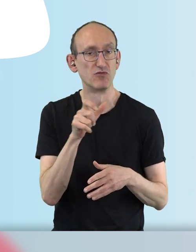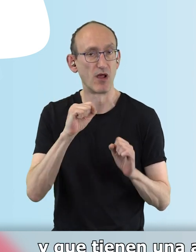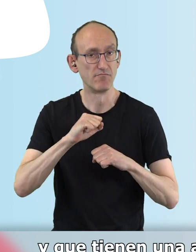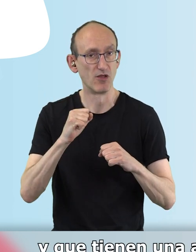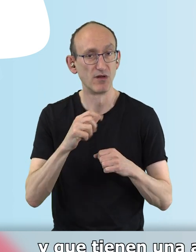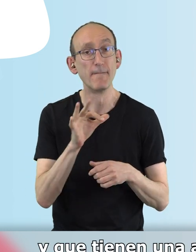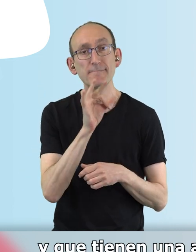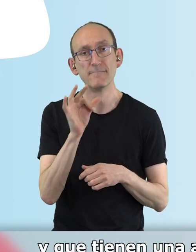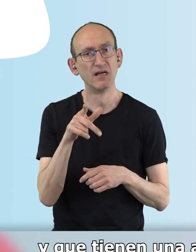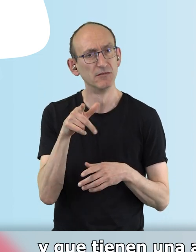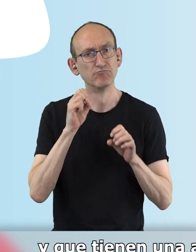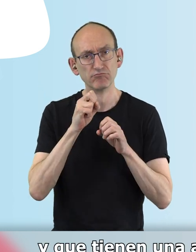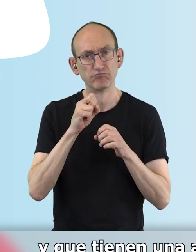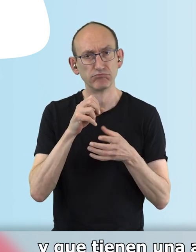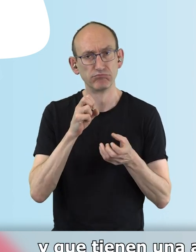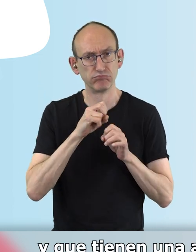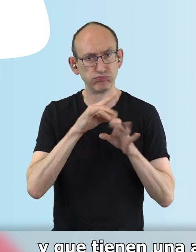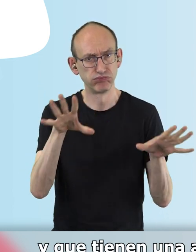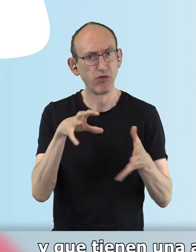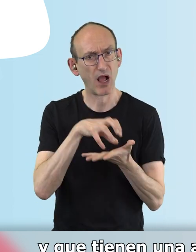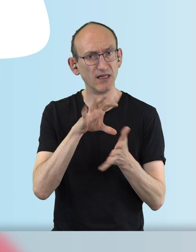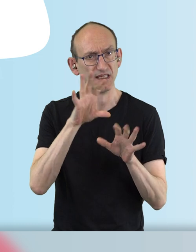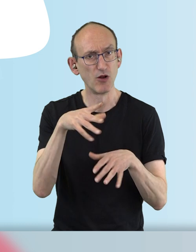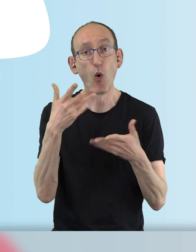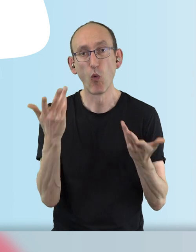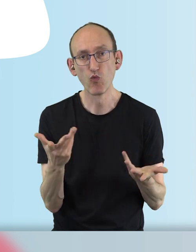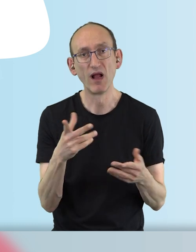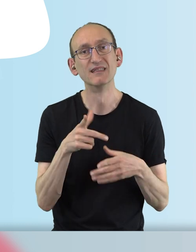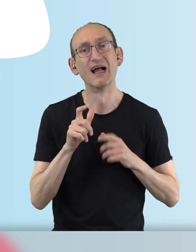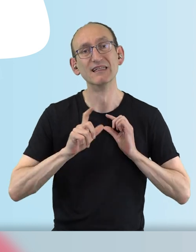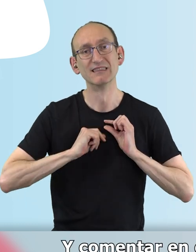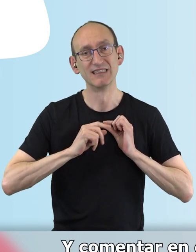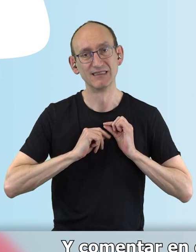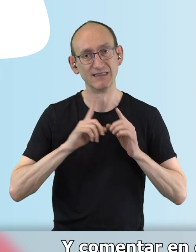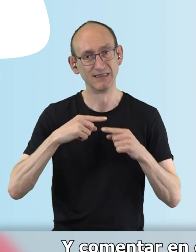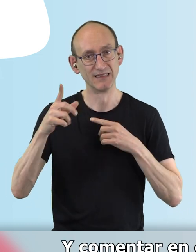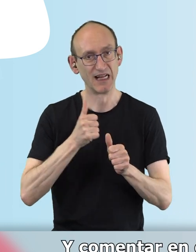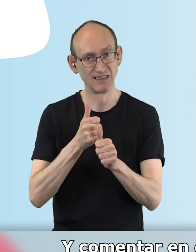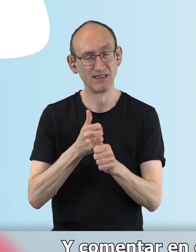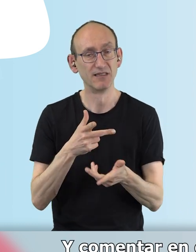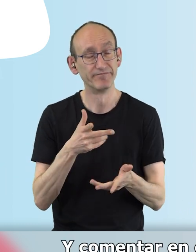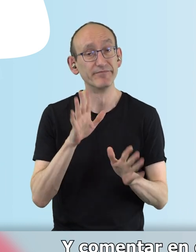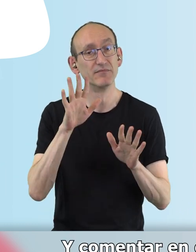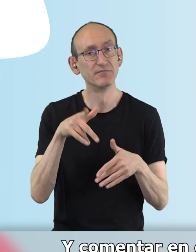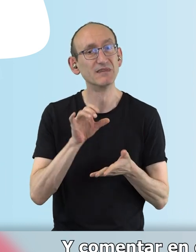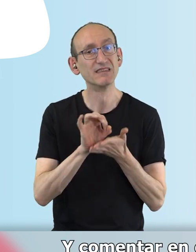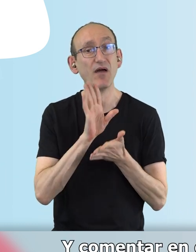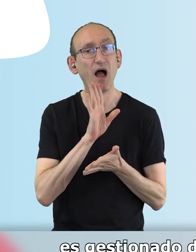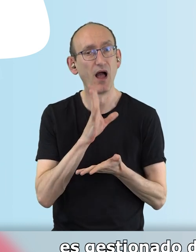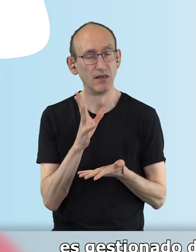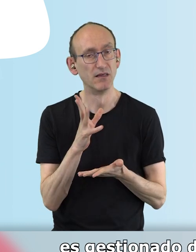mayores y que tienen una amplia difusión e implantación en Castilla y León, que es la teleasistencia. Y comentar en ese sentido que este